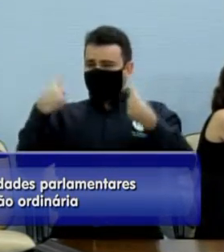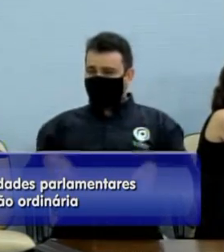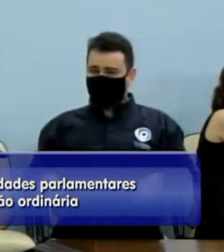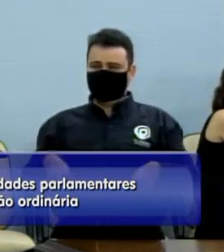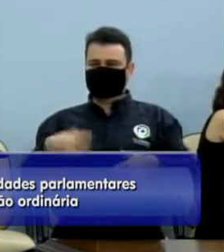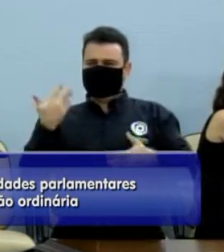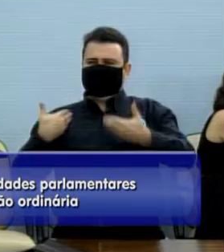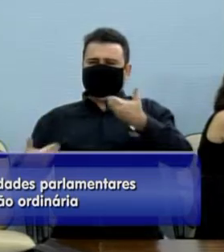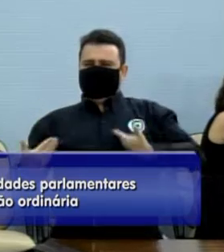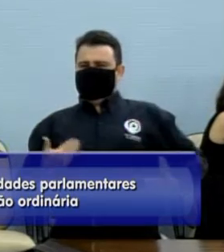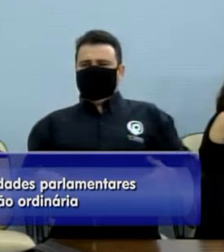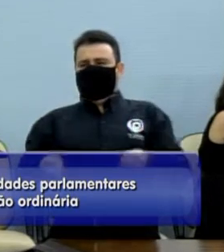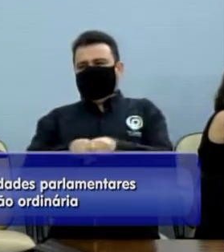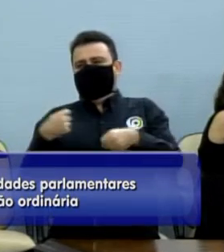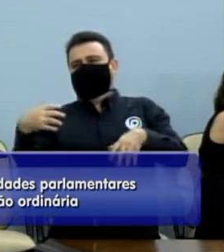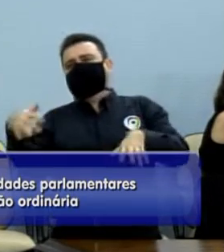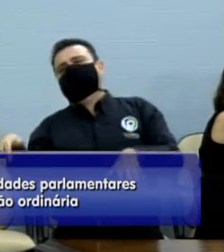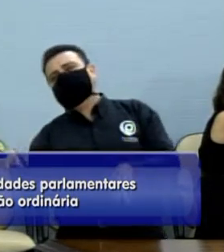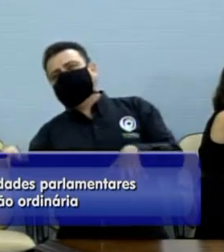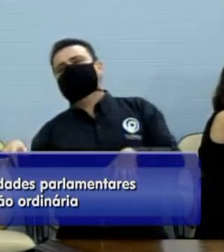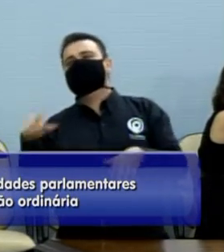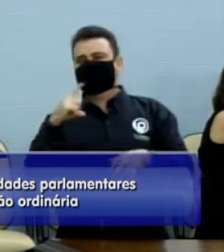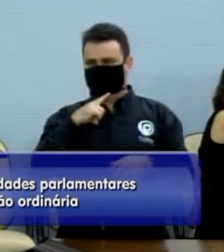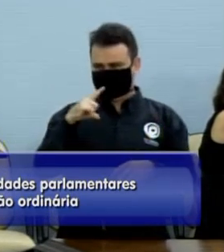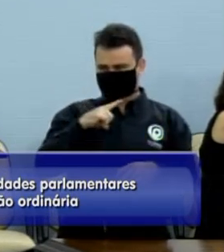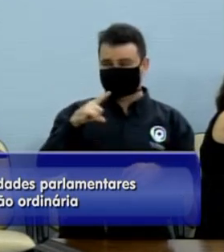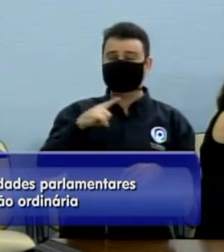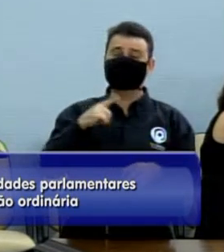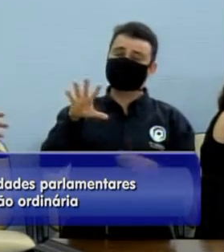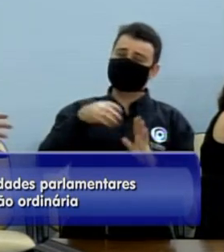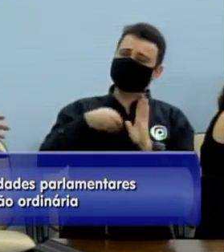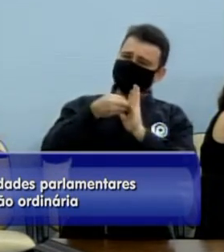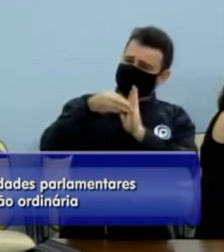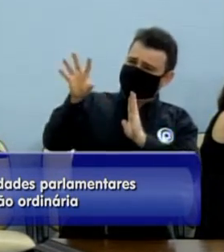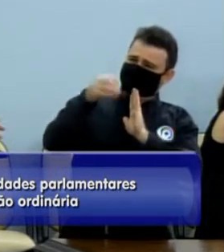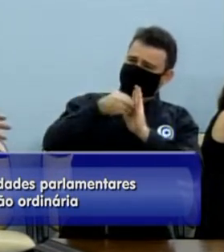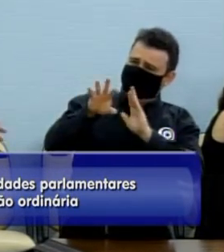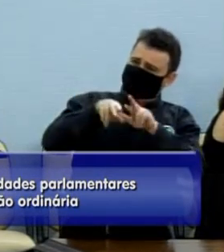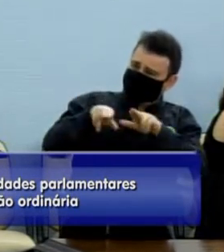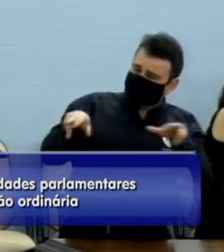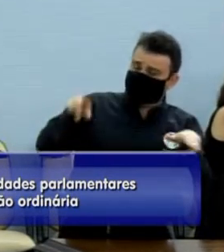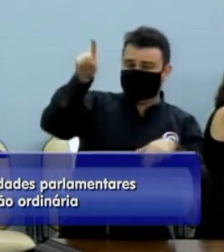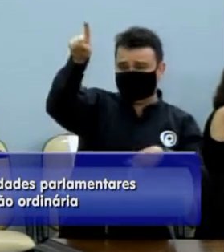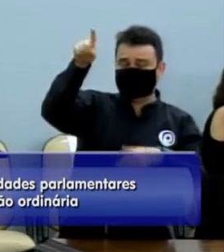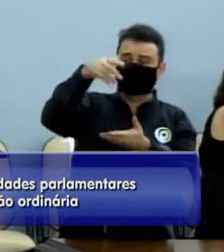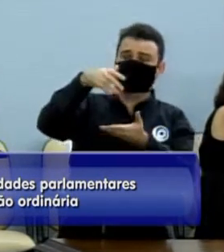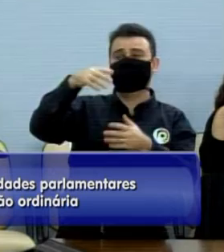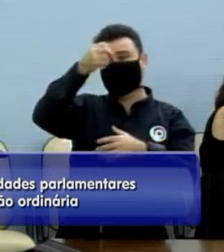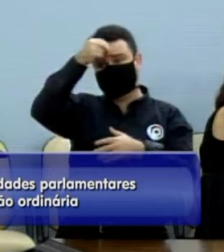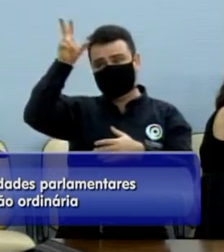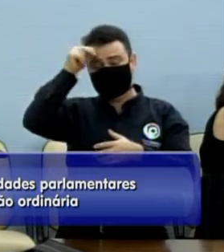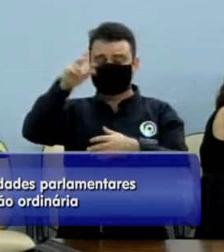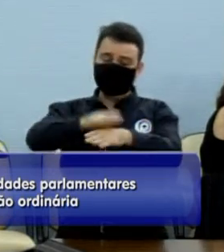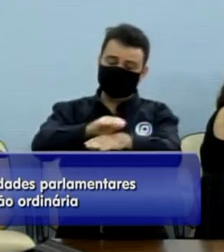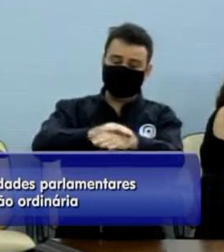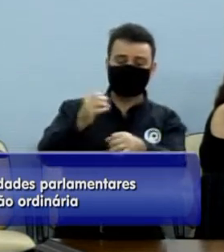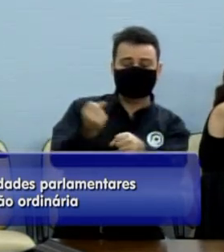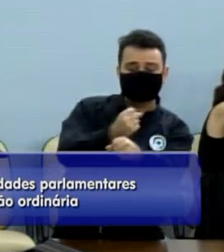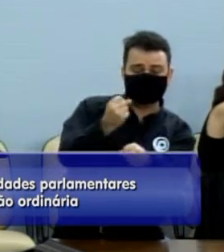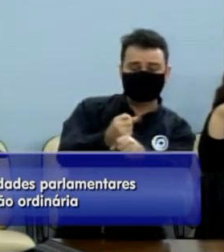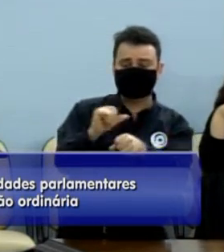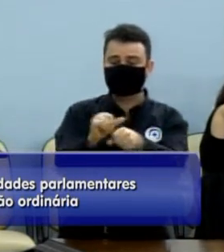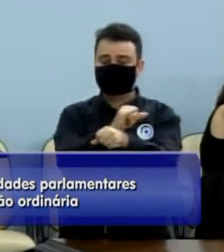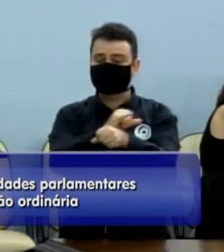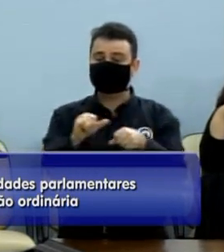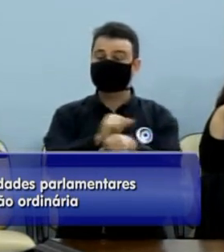alguns dias, né, por meio de várias indicações, uma medida paliativa foi tomada, mas ainda não